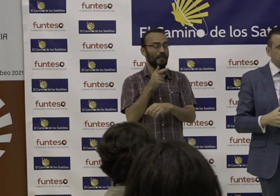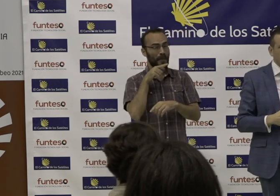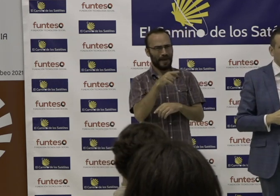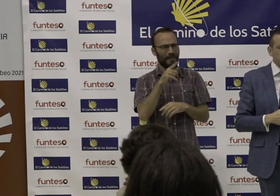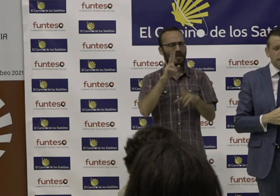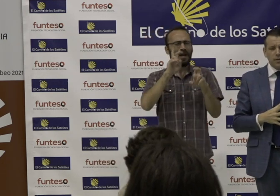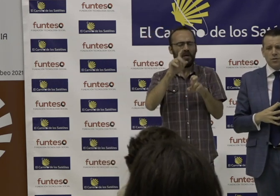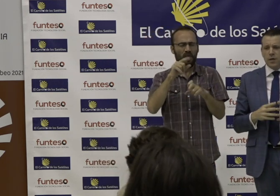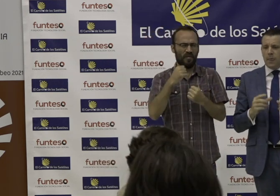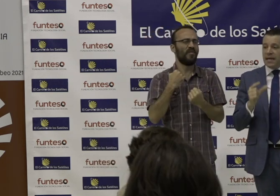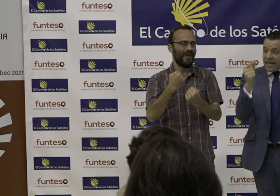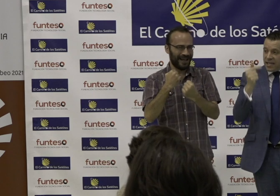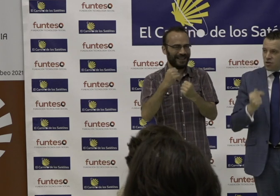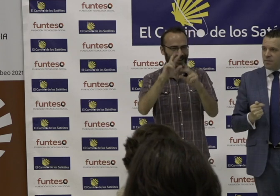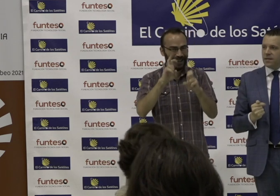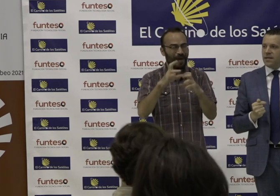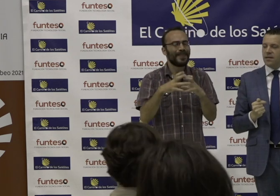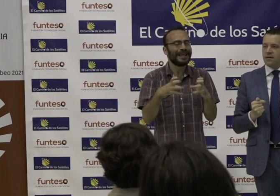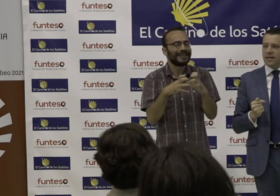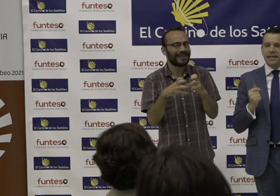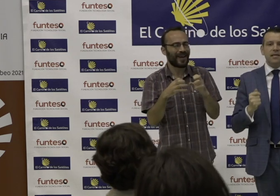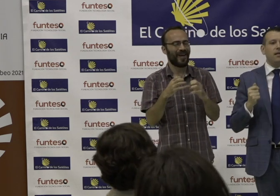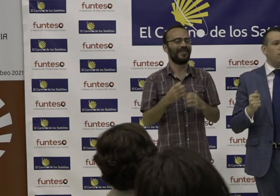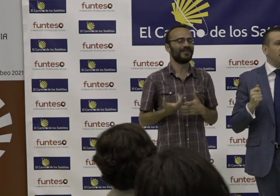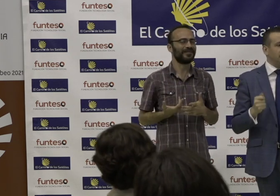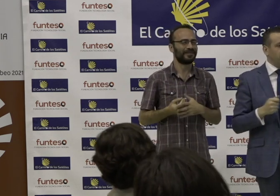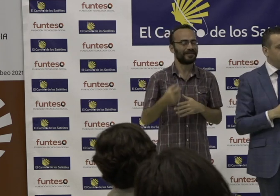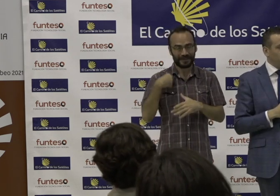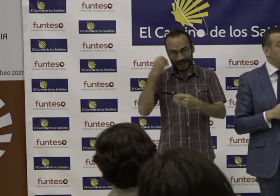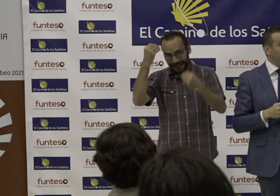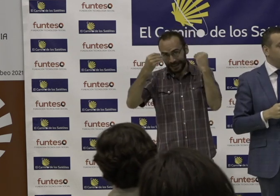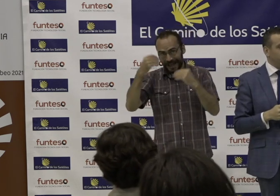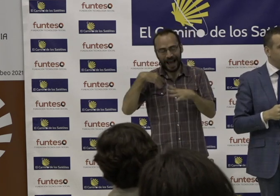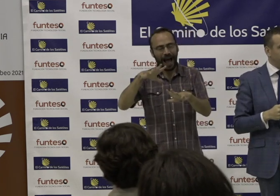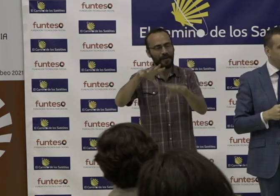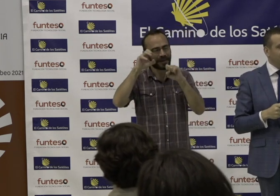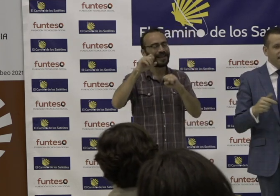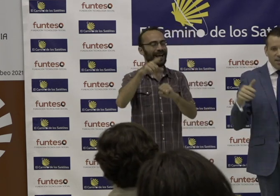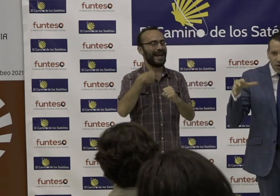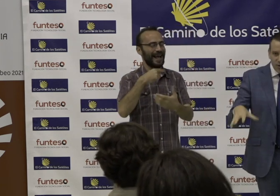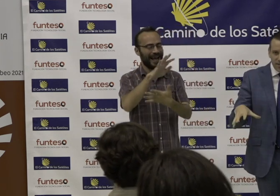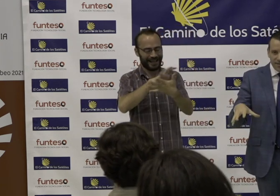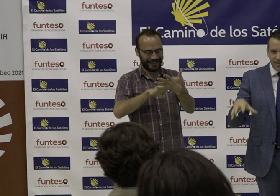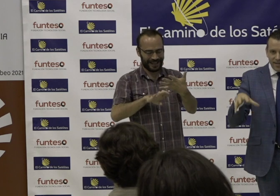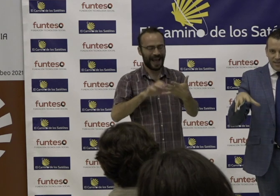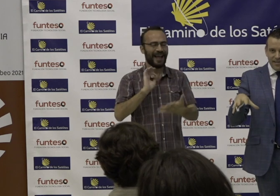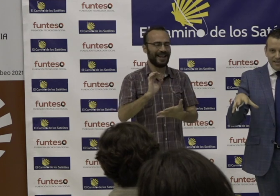a sorprender de todos los deseos, y ahí yo aprendí que tenía que hacer una lista de deseos, y la hice. Y